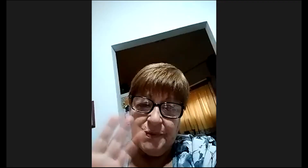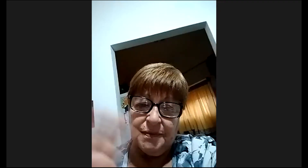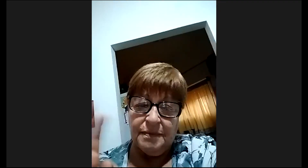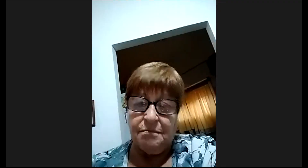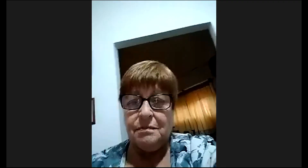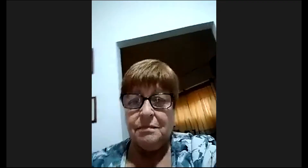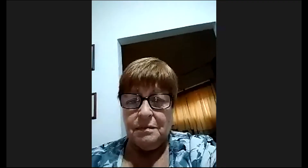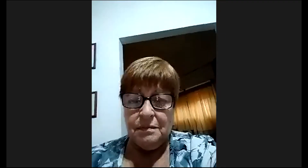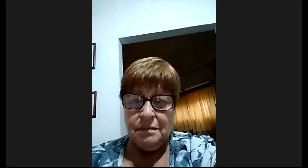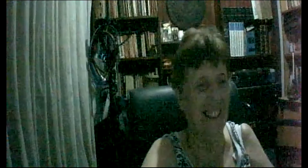¡Chao!